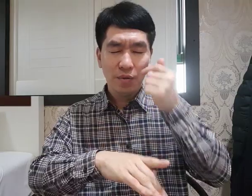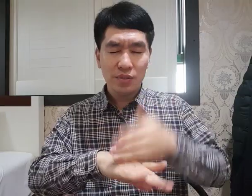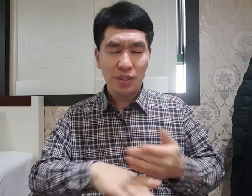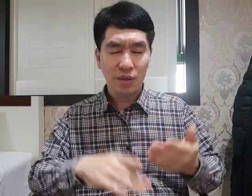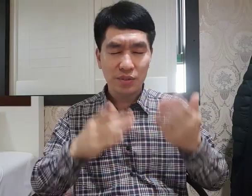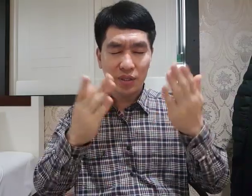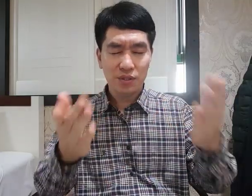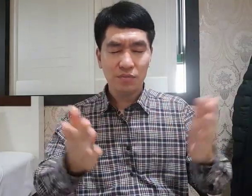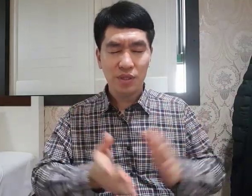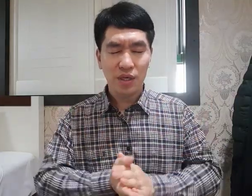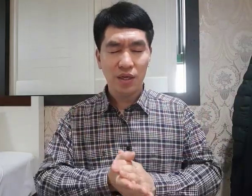아버지 감사드립니다.